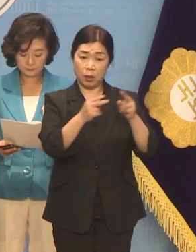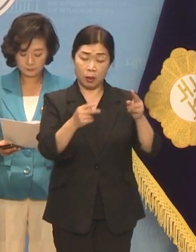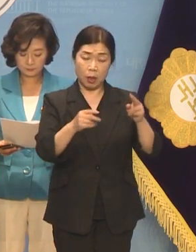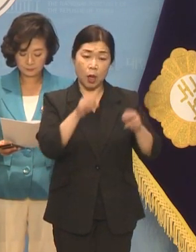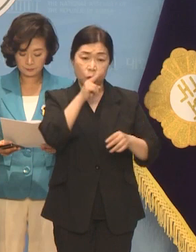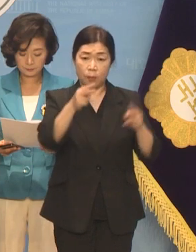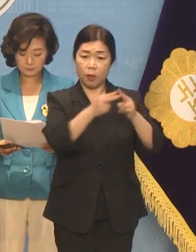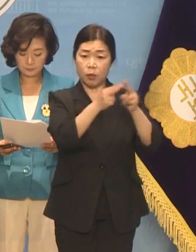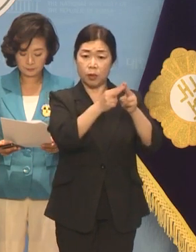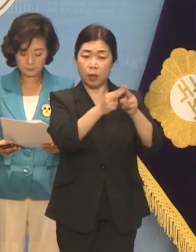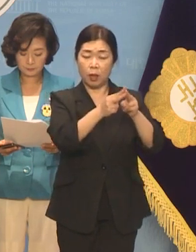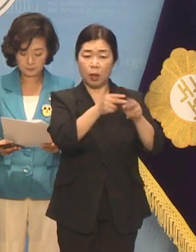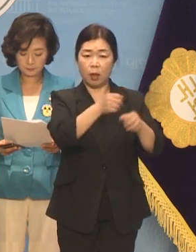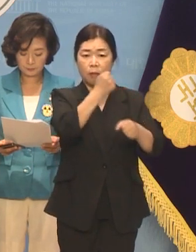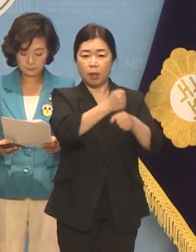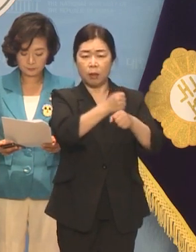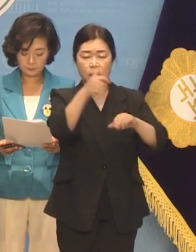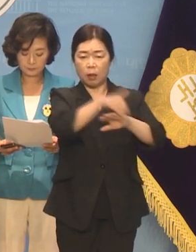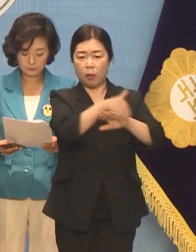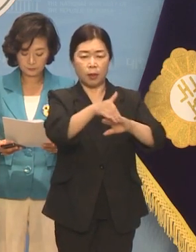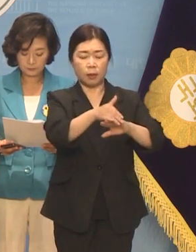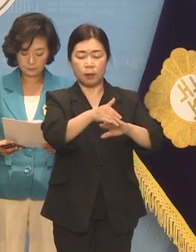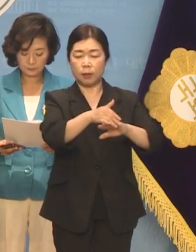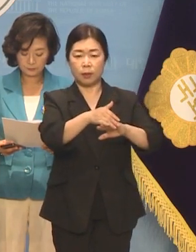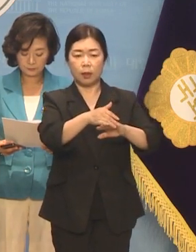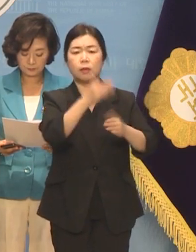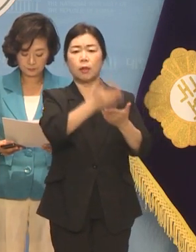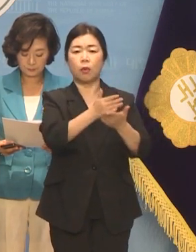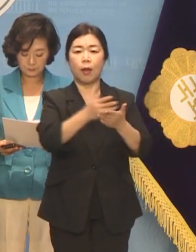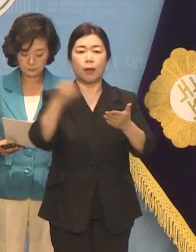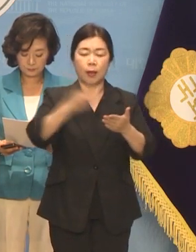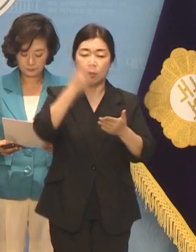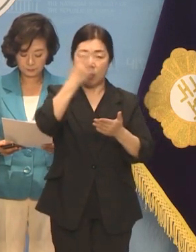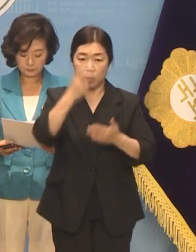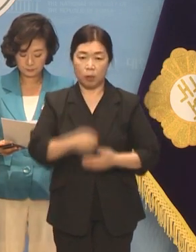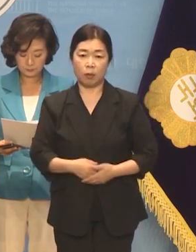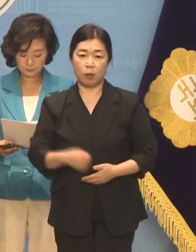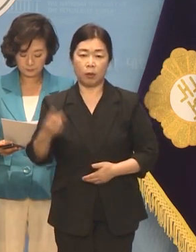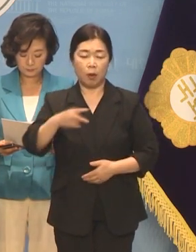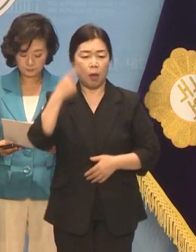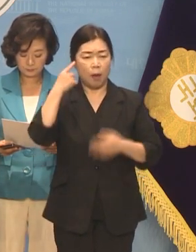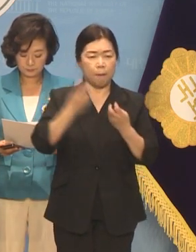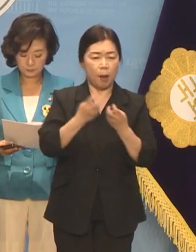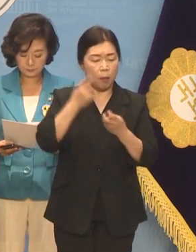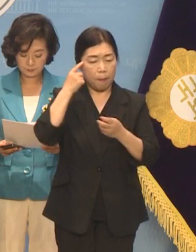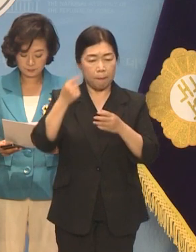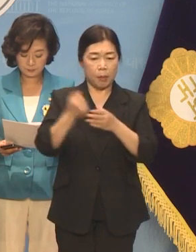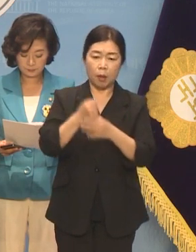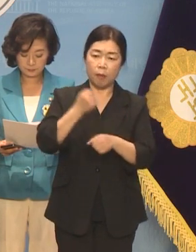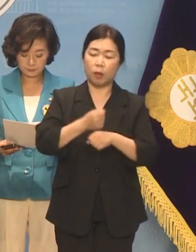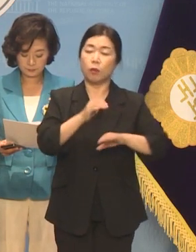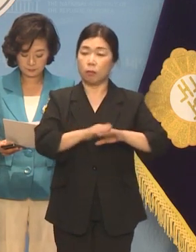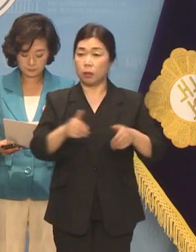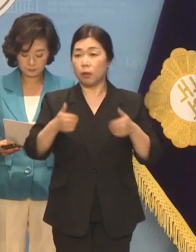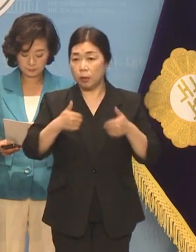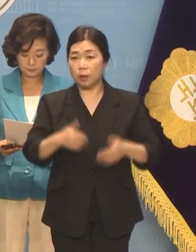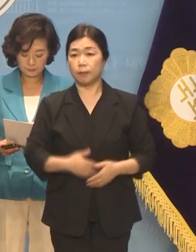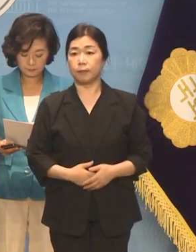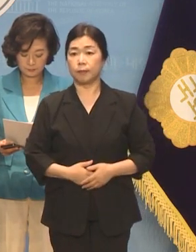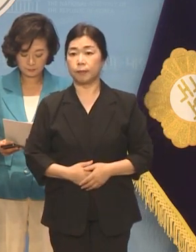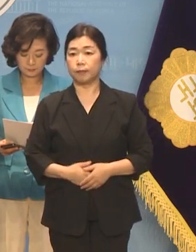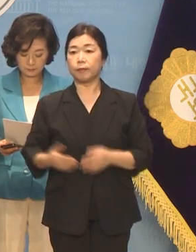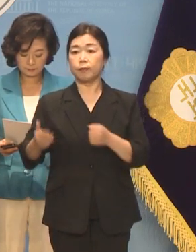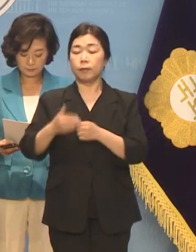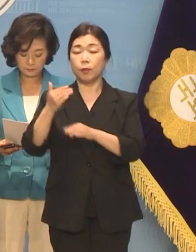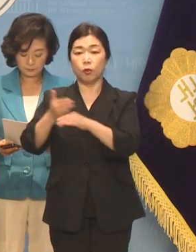계획에 대해 근본적인 재검토와 획기적인 방향 전환이 필요하다. 이에